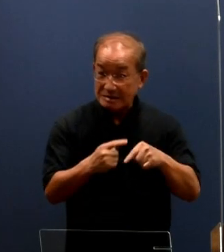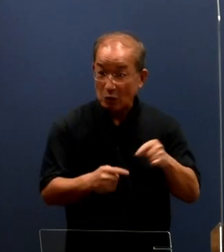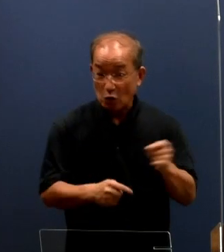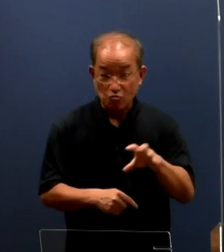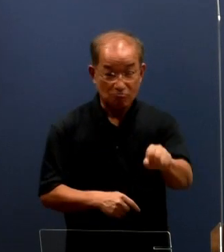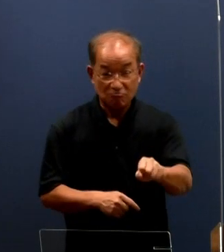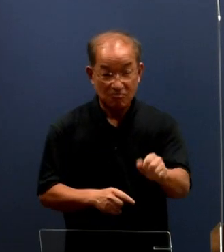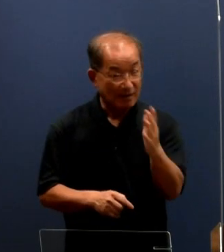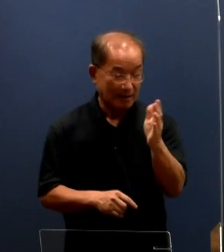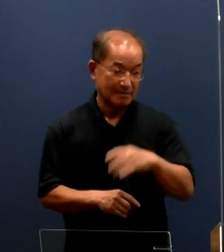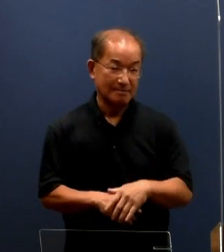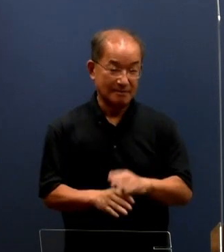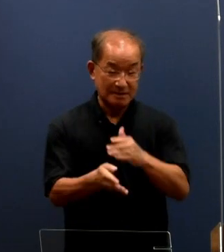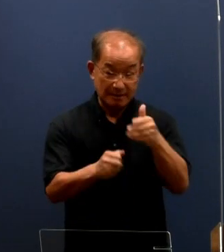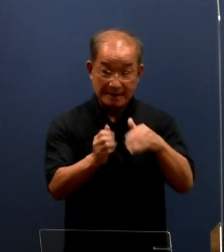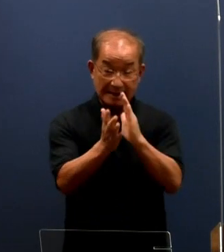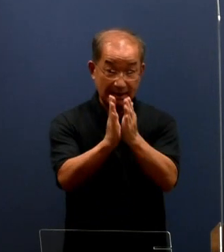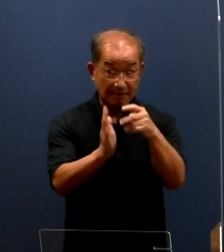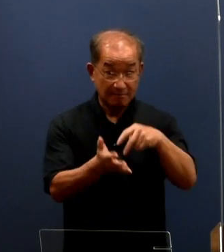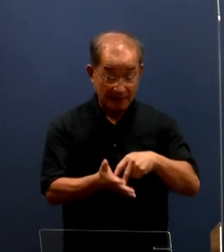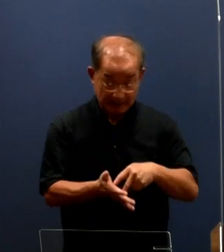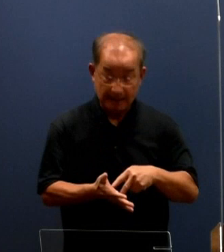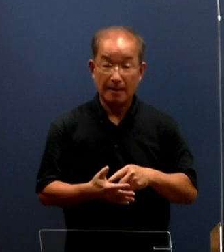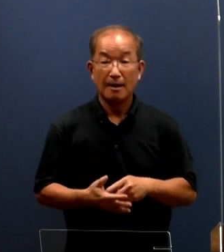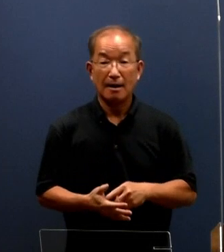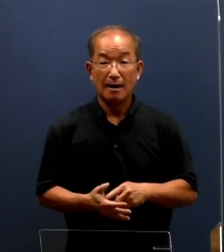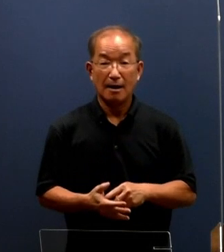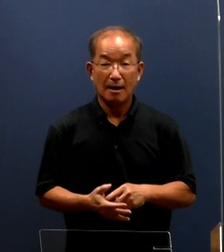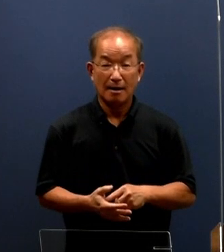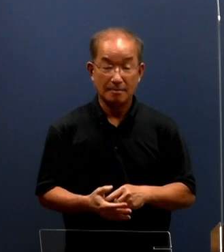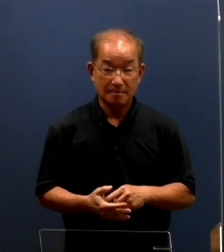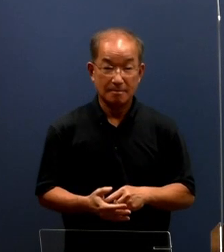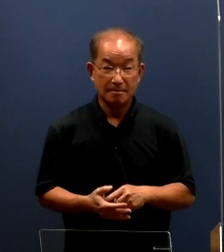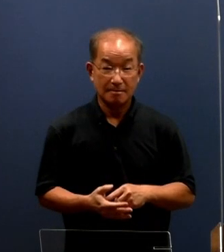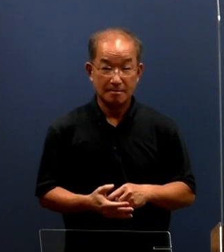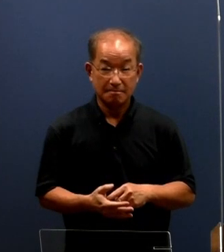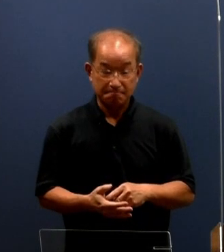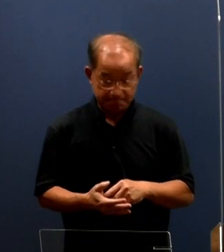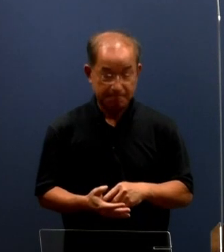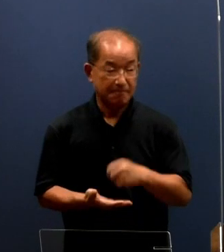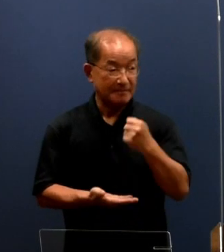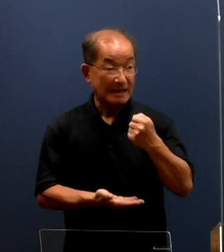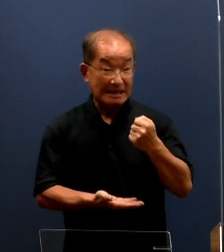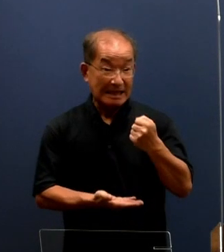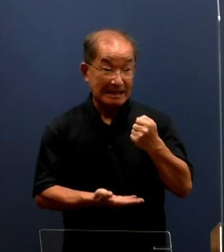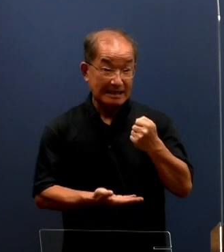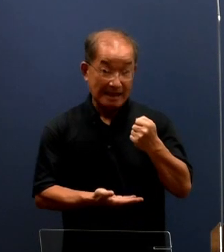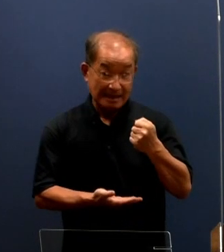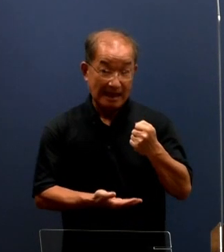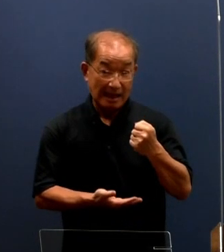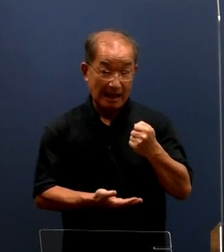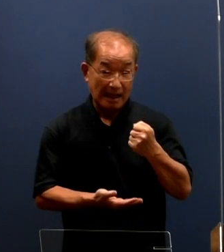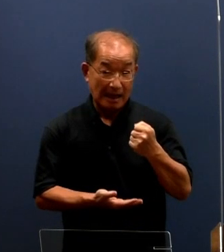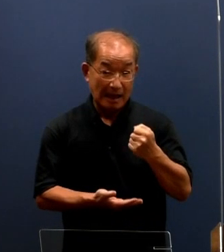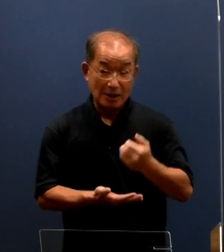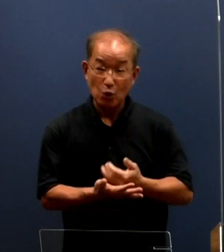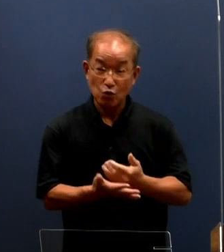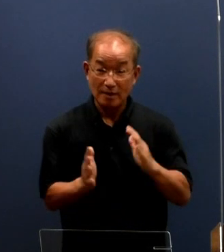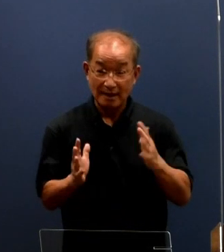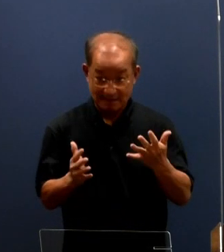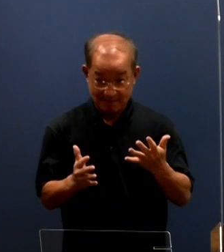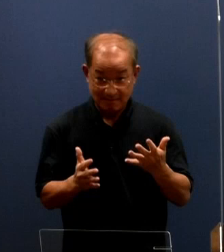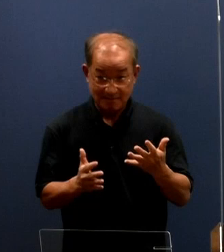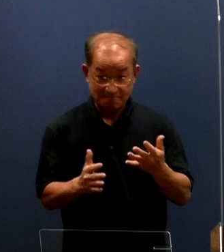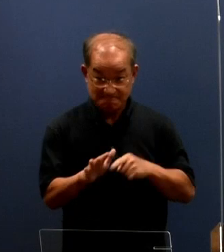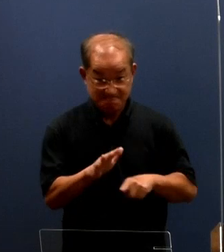ップラン、あの島根県ってあの財政的余裕がないので、あのトップランナーであの風を受けなが